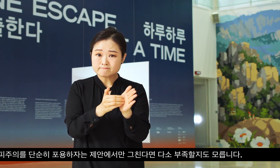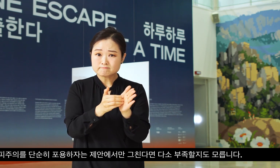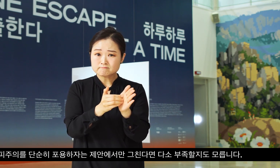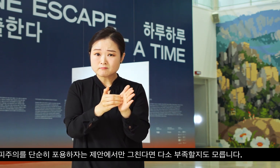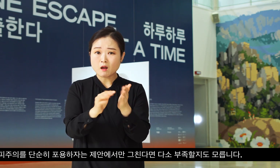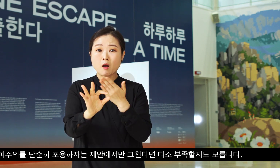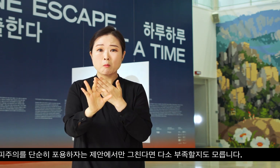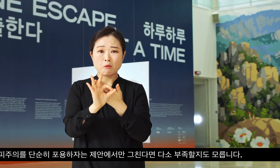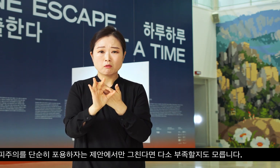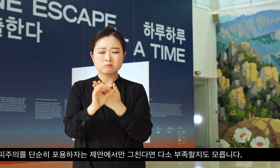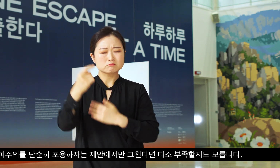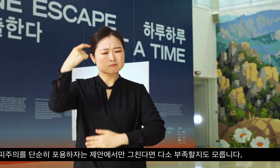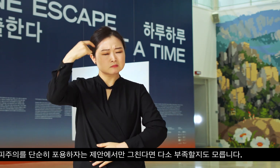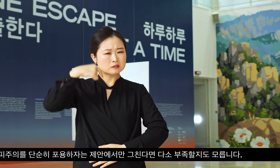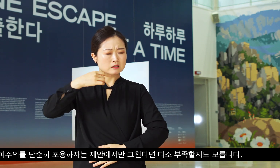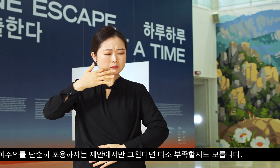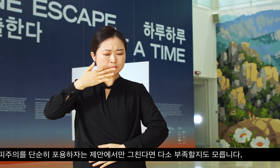다소 부족할지도 모릅니다.